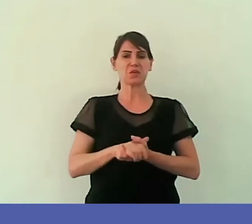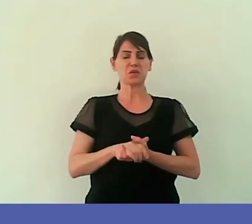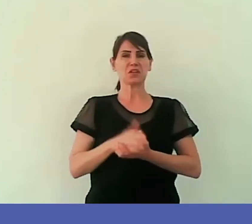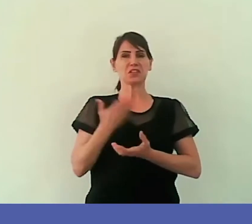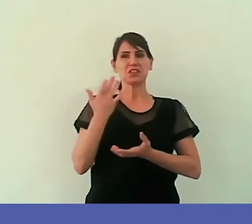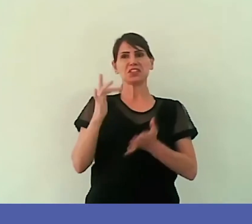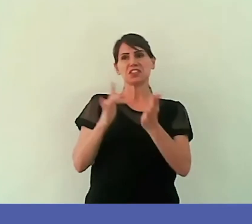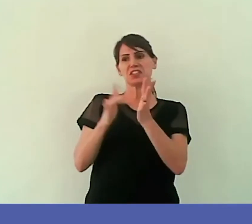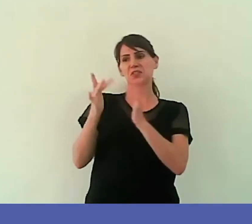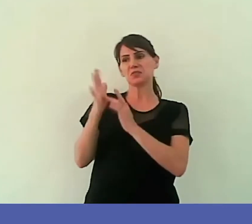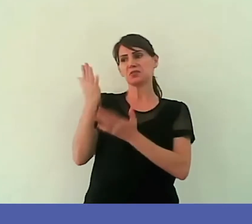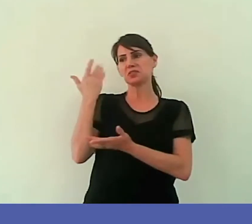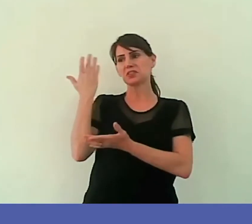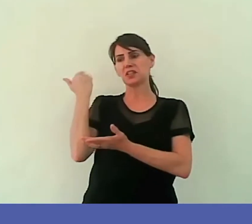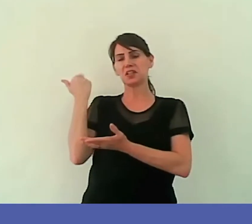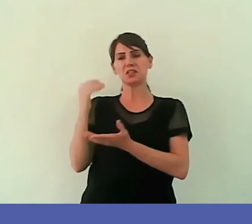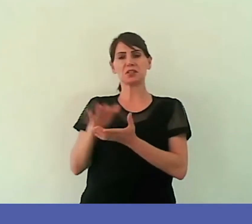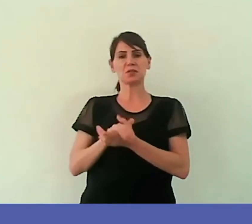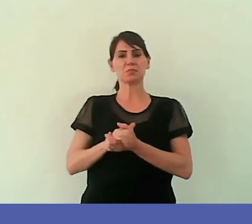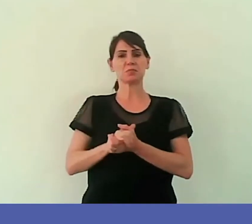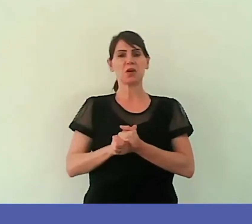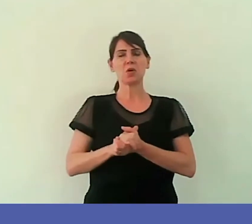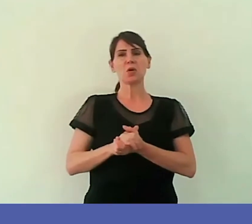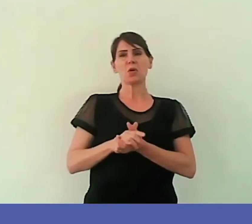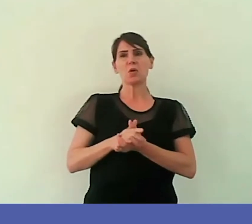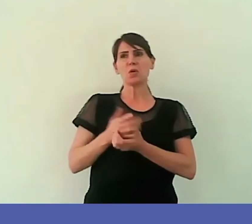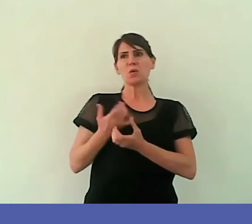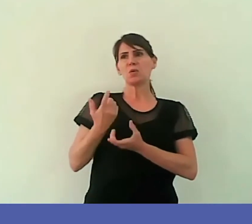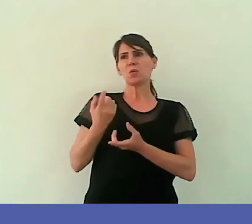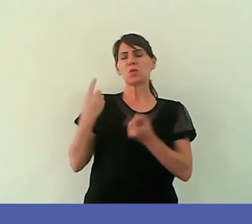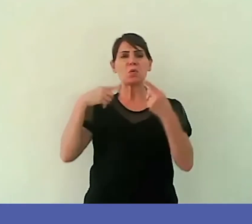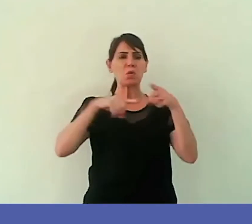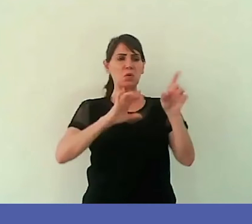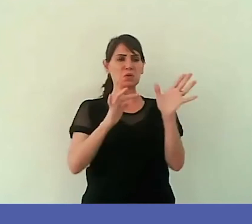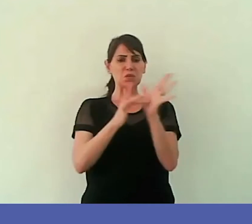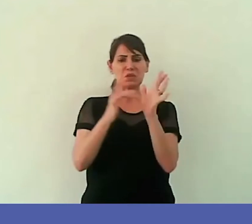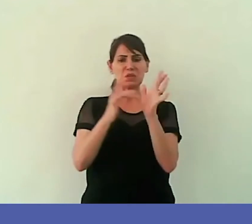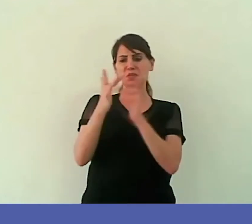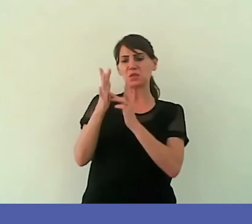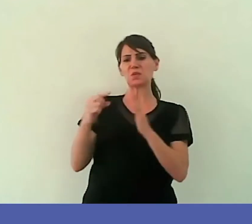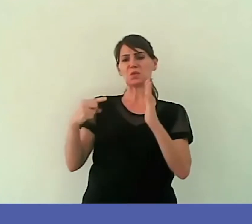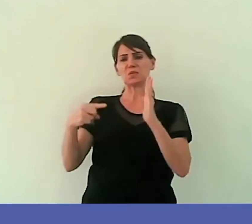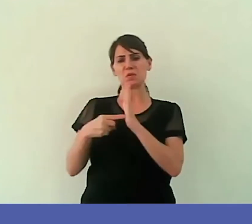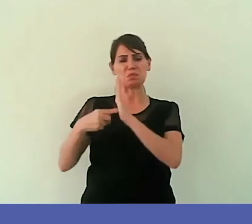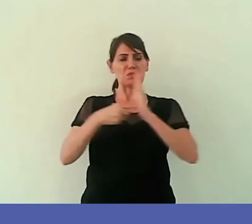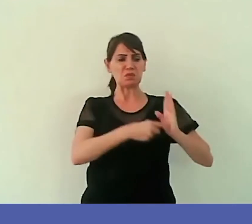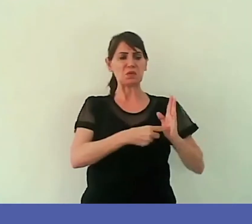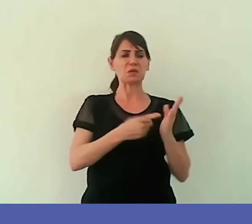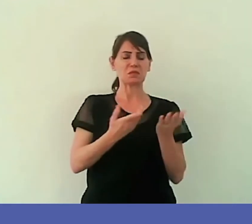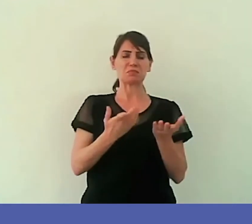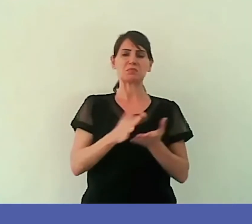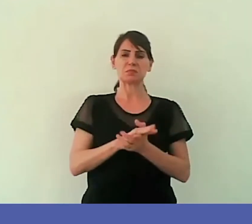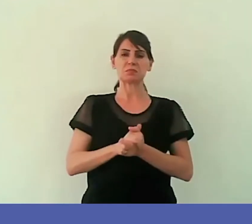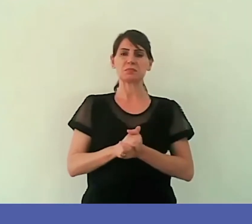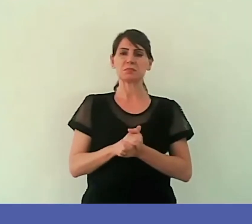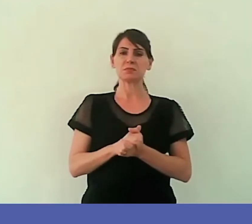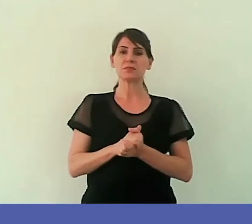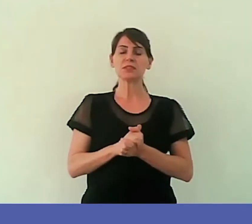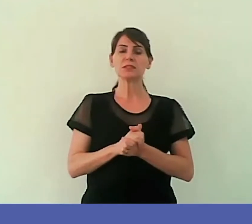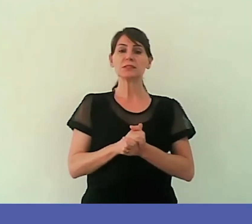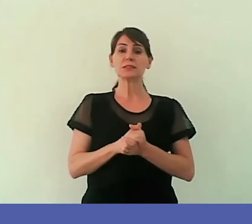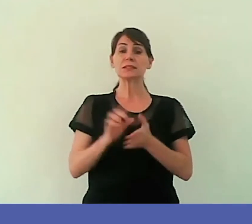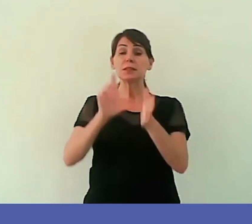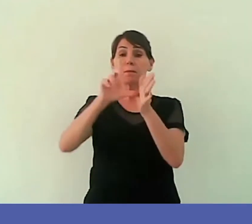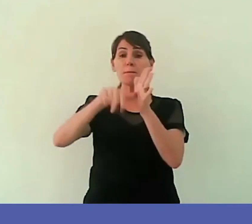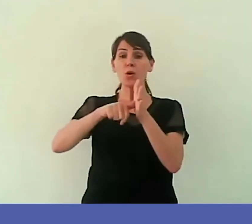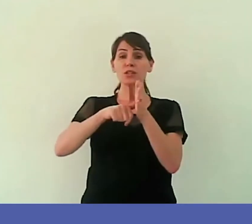seus discípulos, né, houve muita oposição, muita perseguição, não é isso? E em seguida que enviou